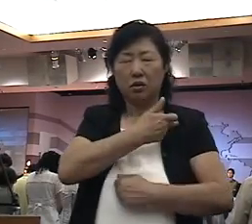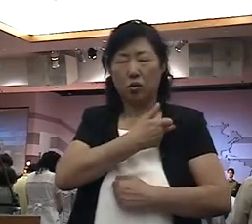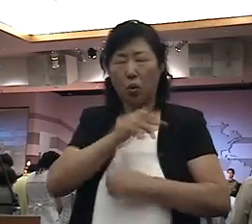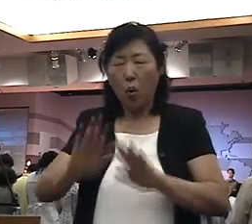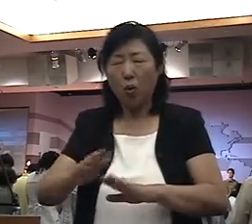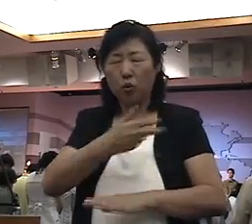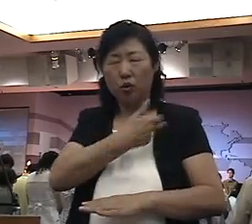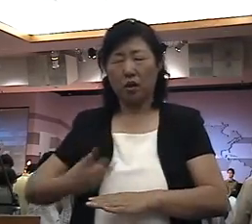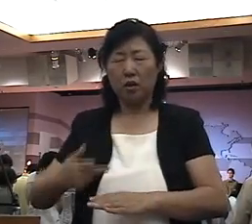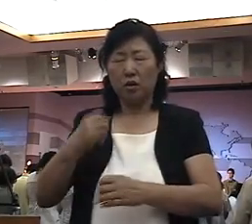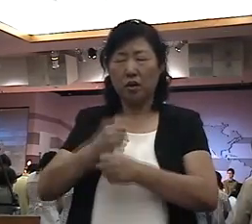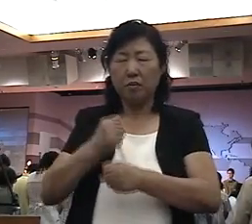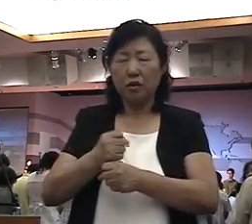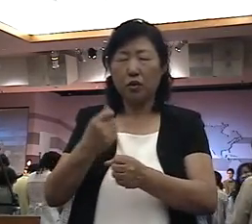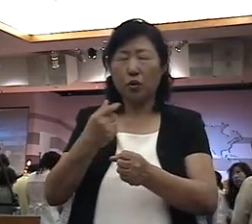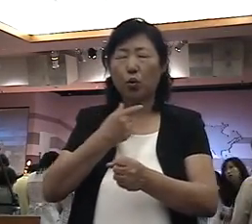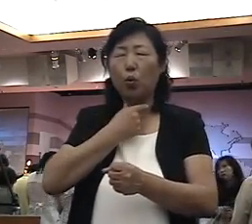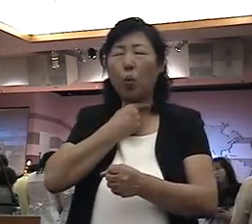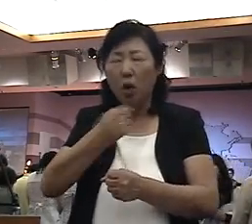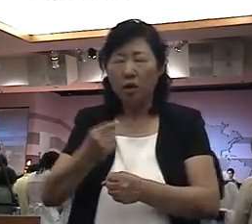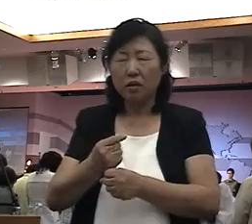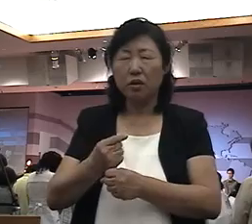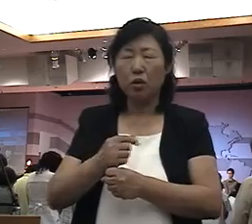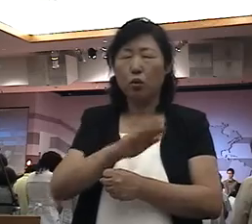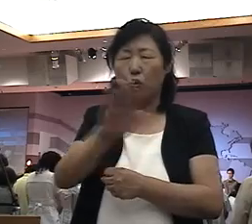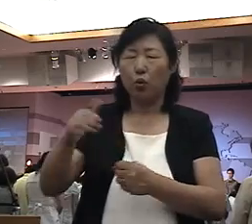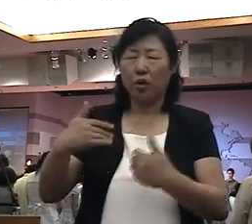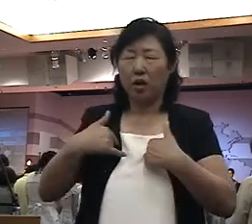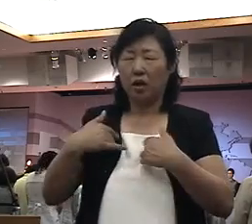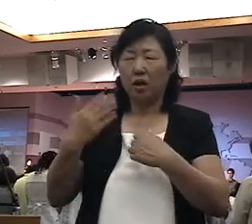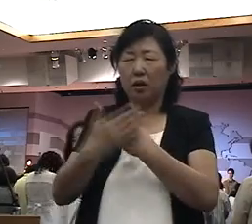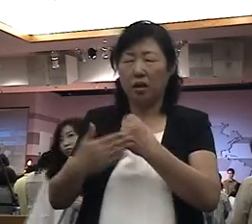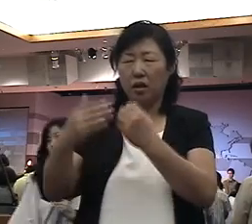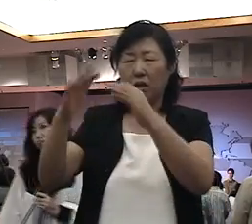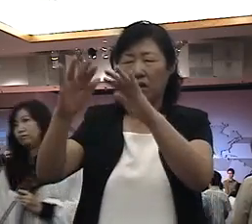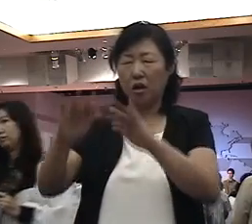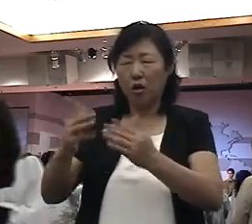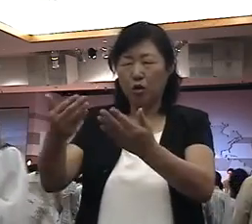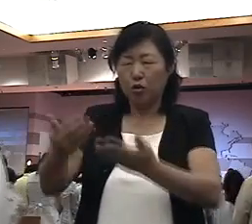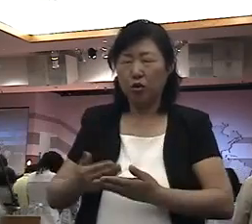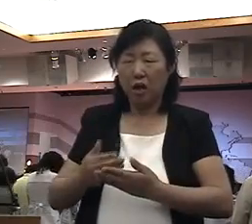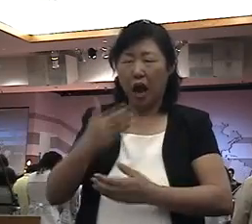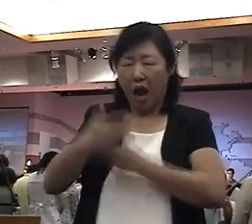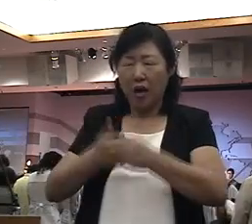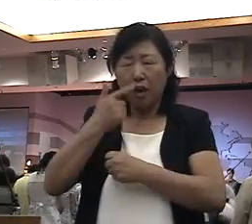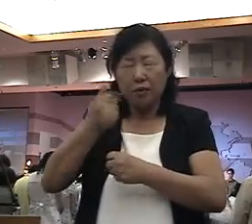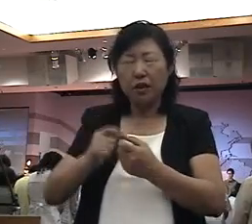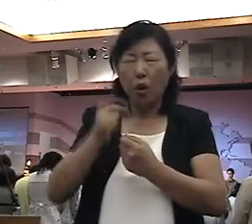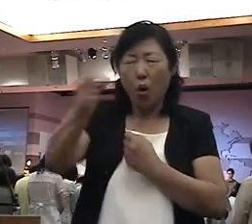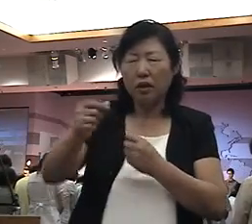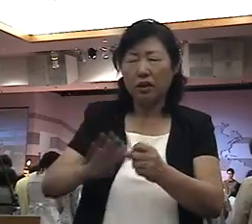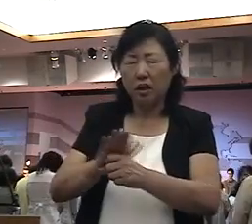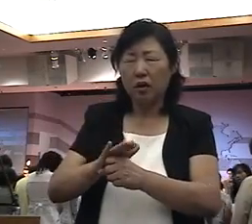삼으시려고 우리에게 은혜를 내려주시는 하나님 아버지의 영원하신 사랑과 성령님의